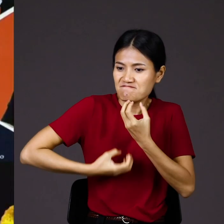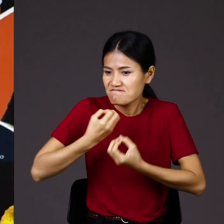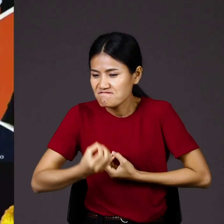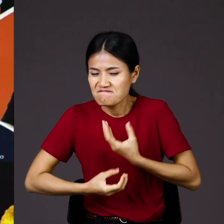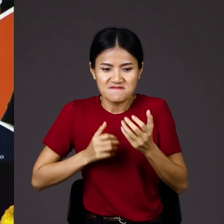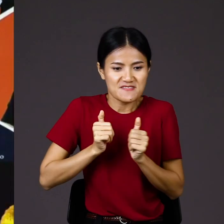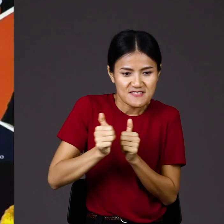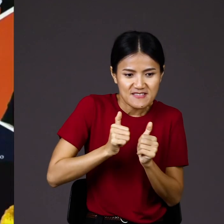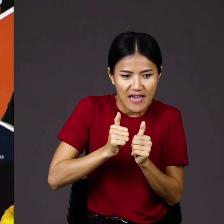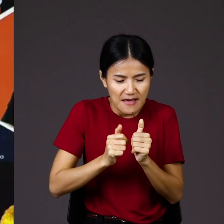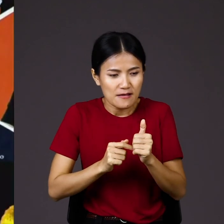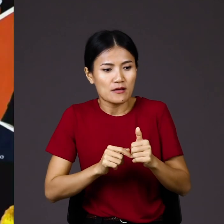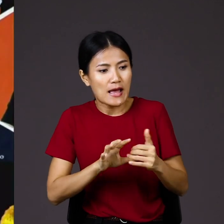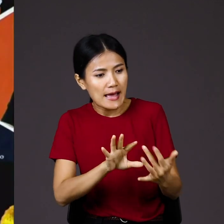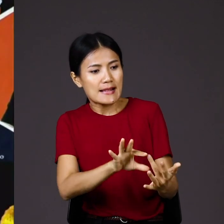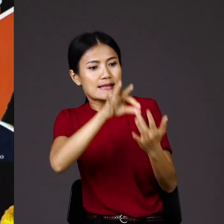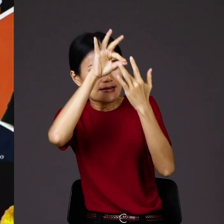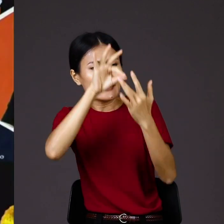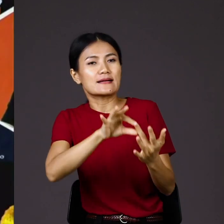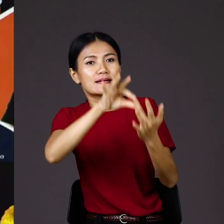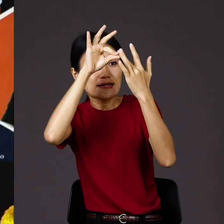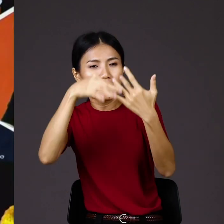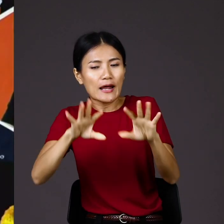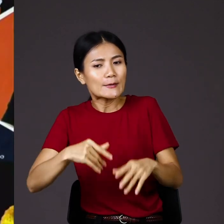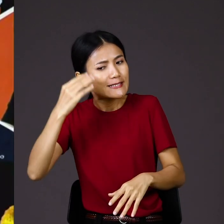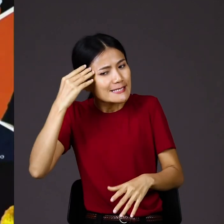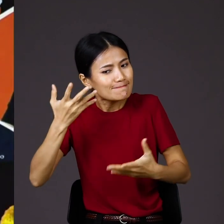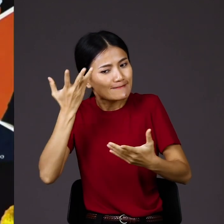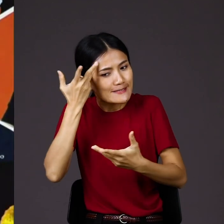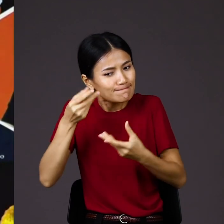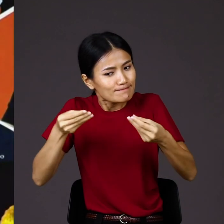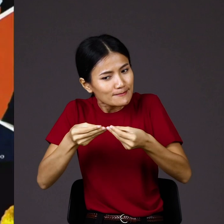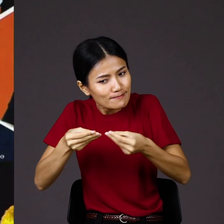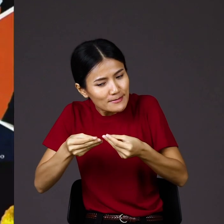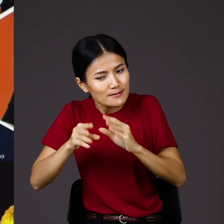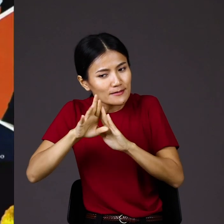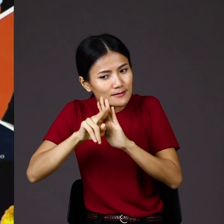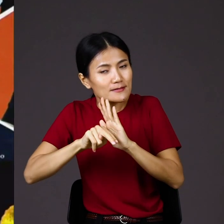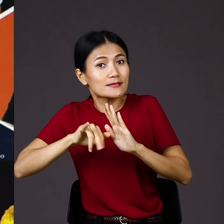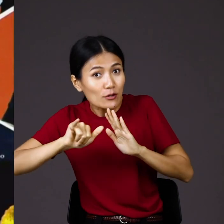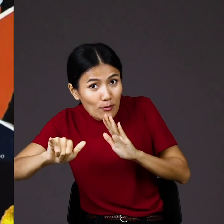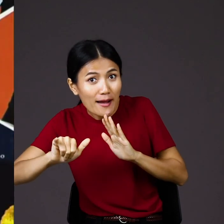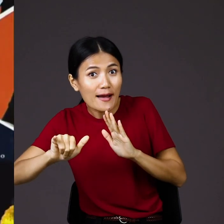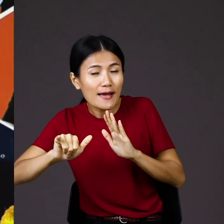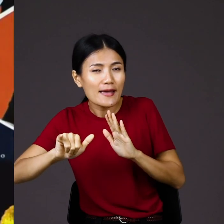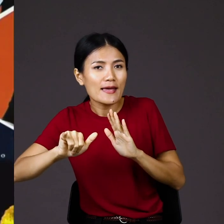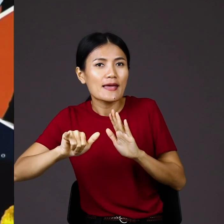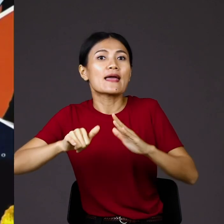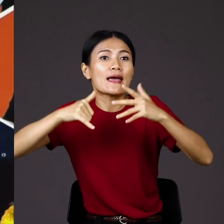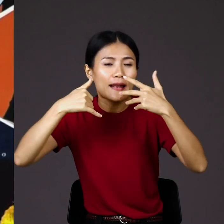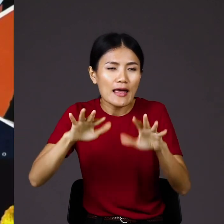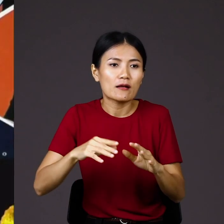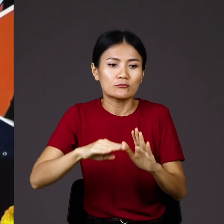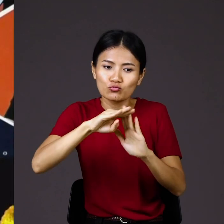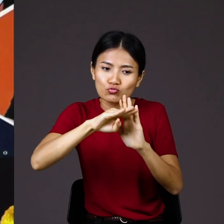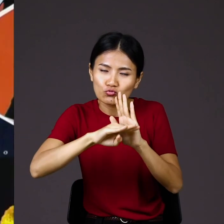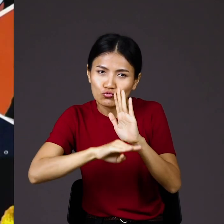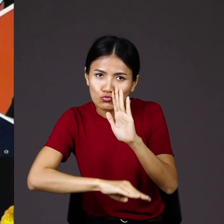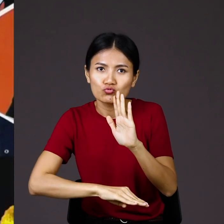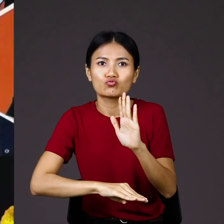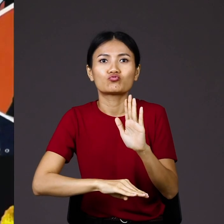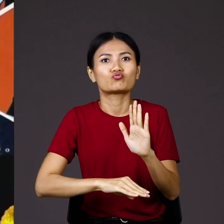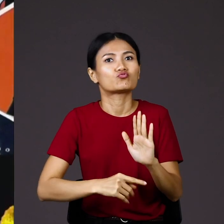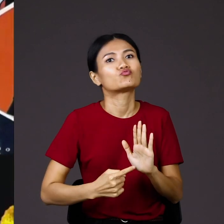เสร็จแล้วได้ผู้สมัครก็มาปั้นนโยบายกันต่อออกแบบนโยบายต่างๆมาเรียกได้ว่าที่นี่ทำงาน